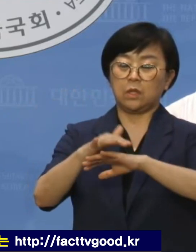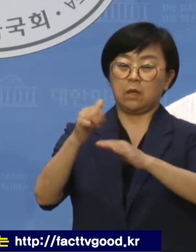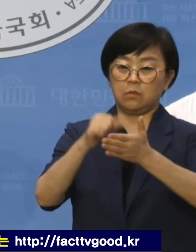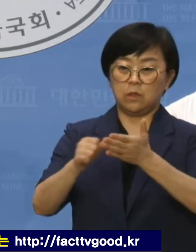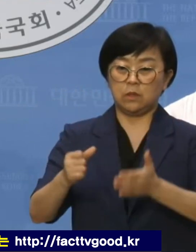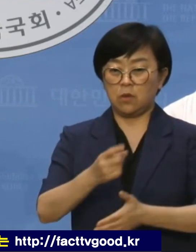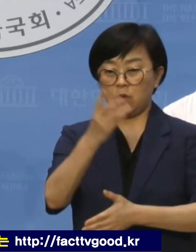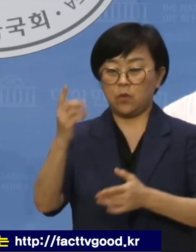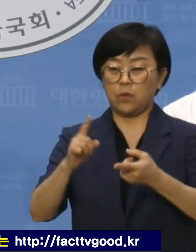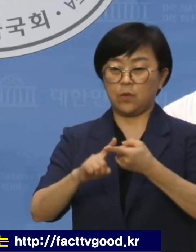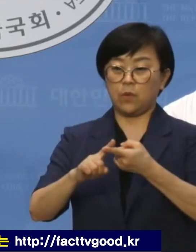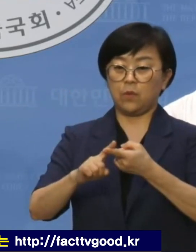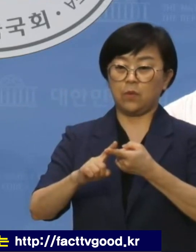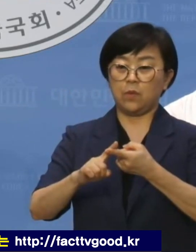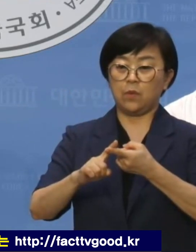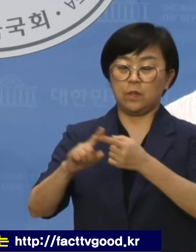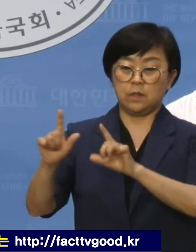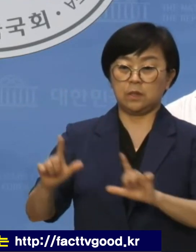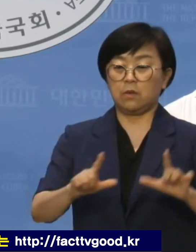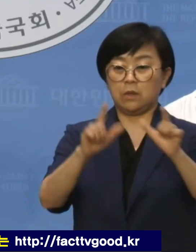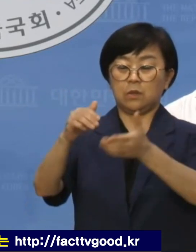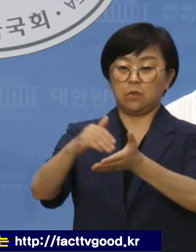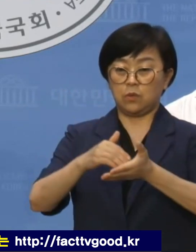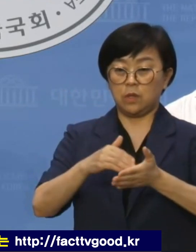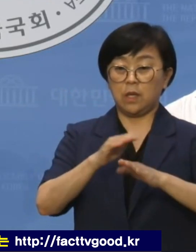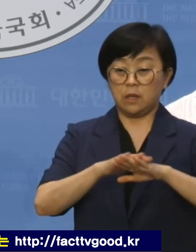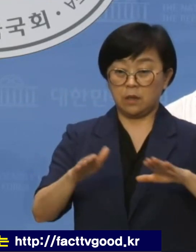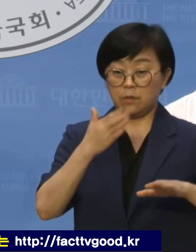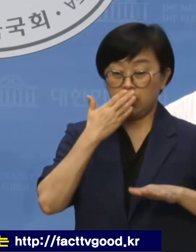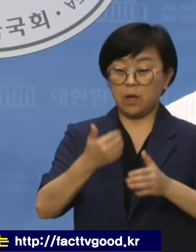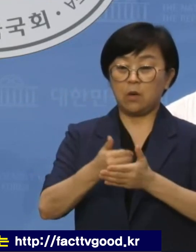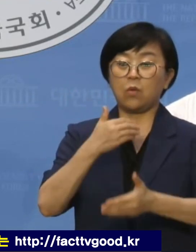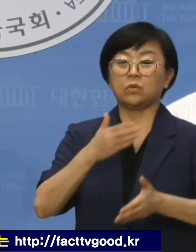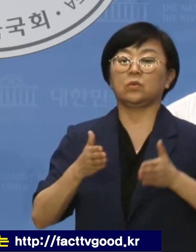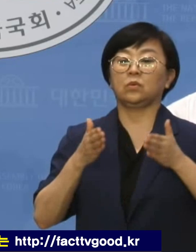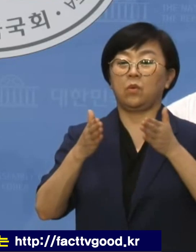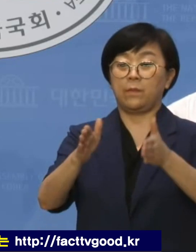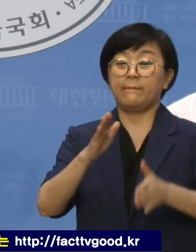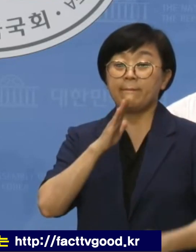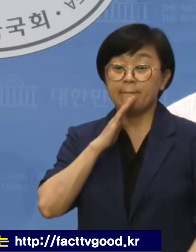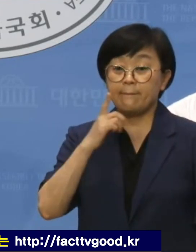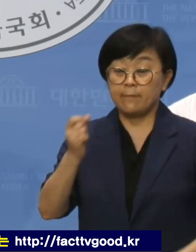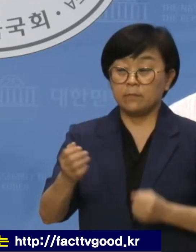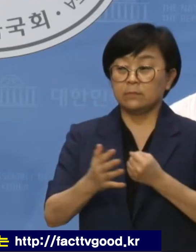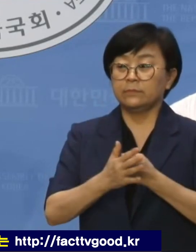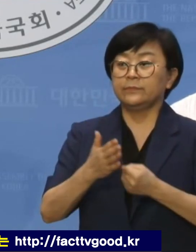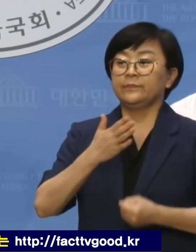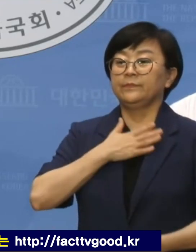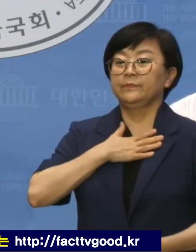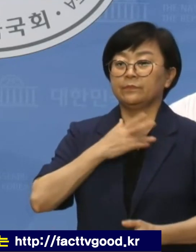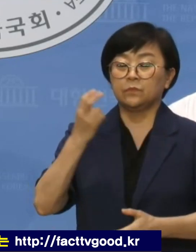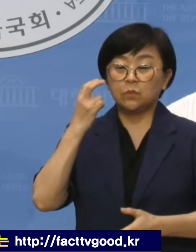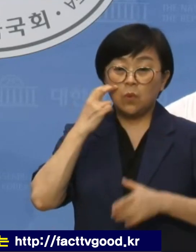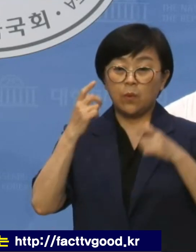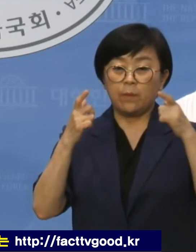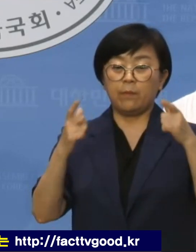여러 생활상의 요구를 해결해 줄 수 있는 고속도로이면서 또 저희